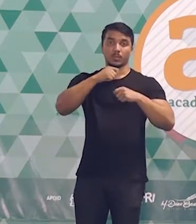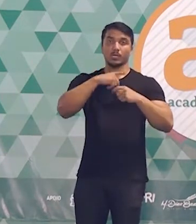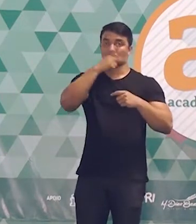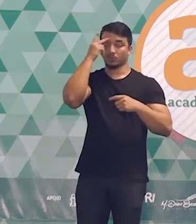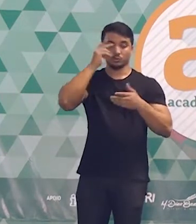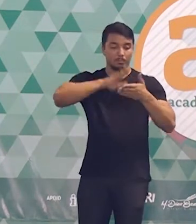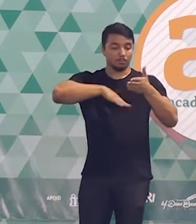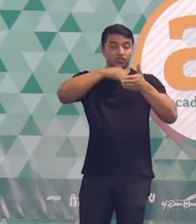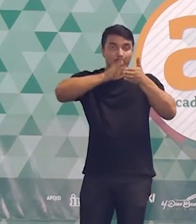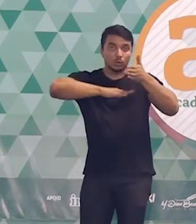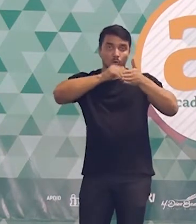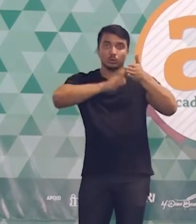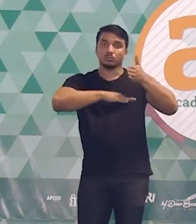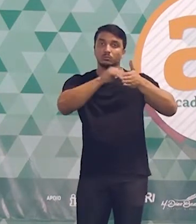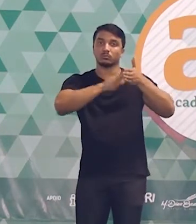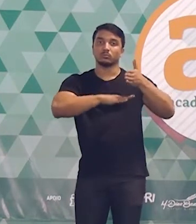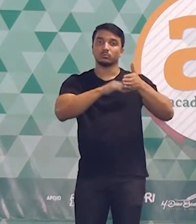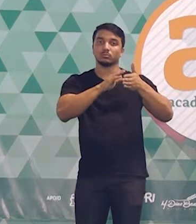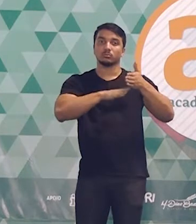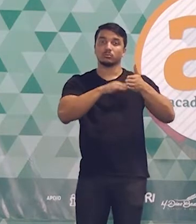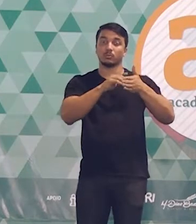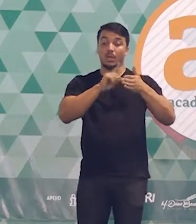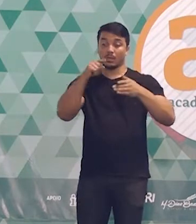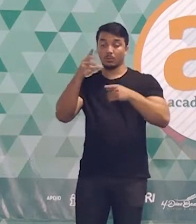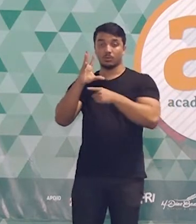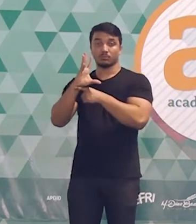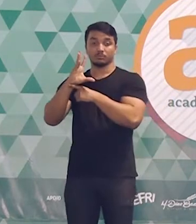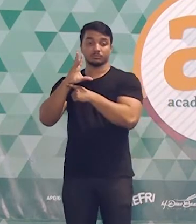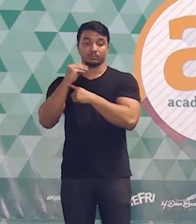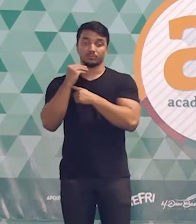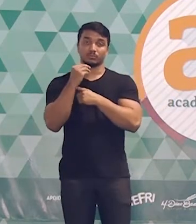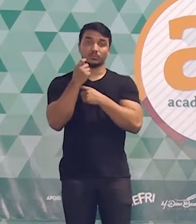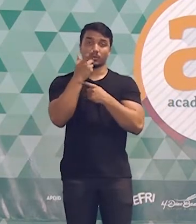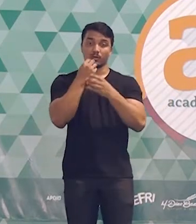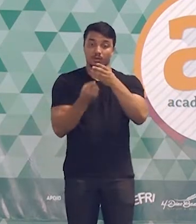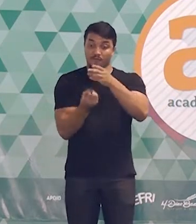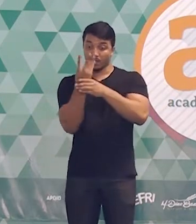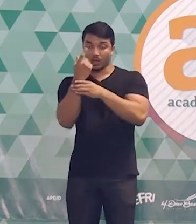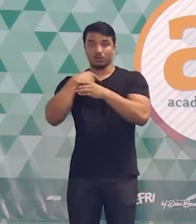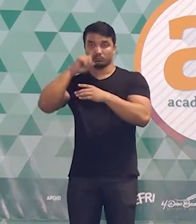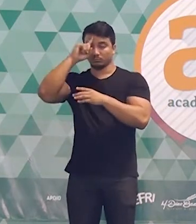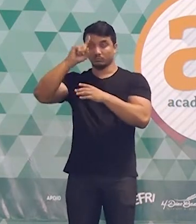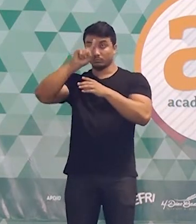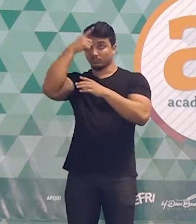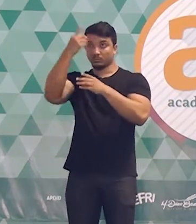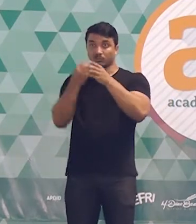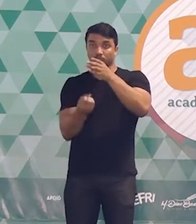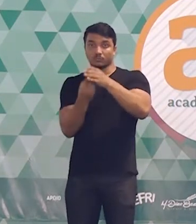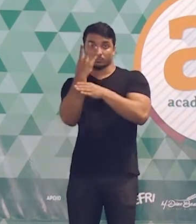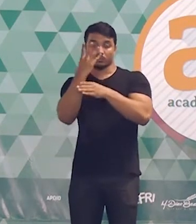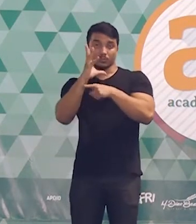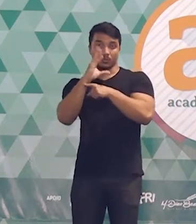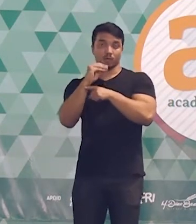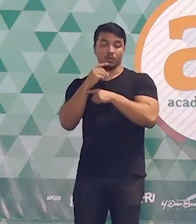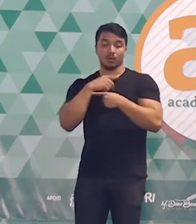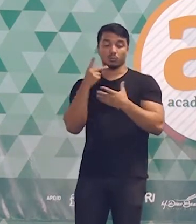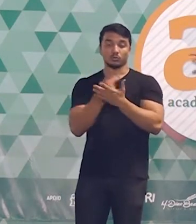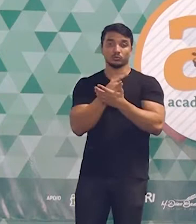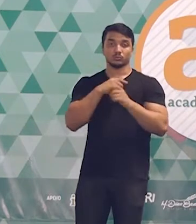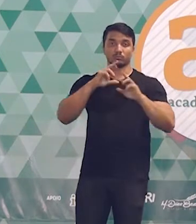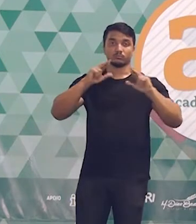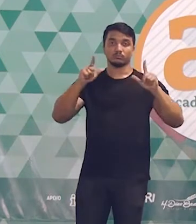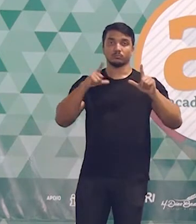um pintor. Depois, com o advento da máquina fotográfica, a realidade passou a